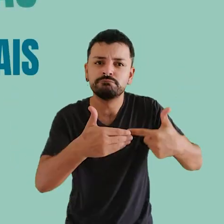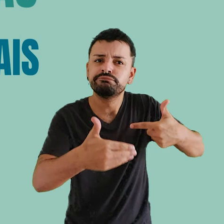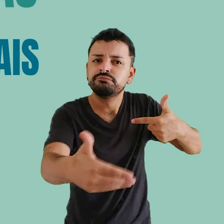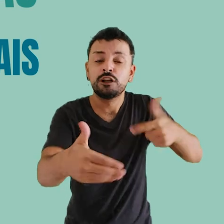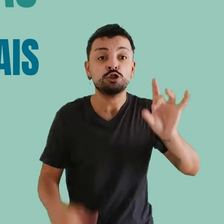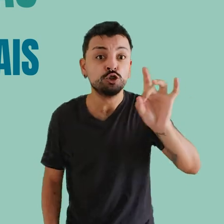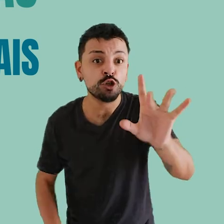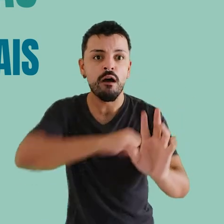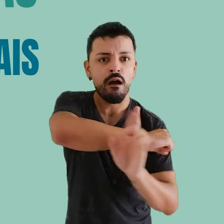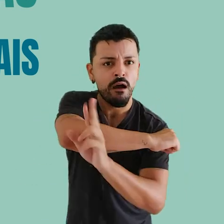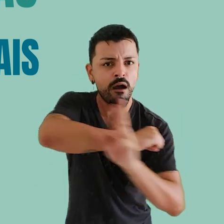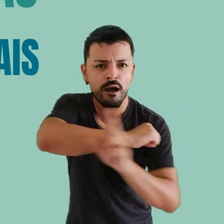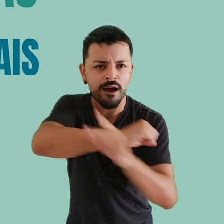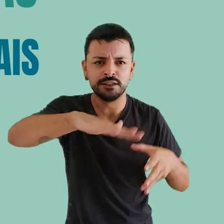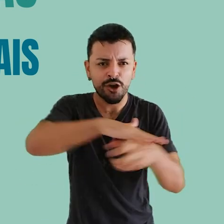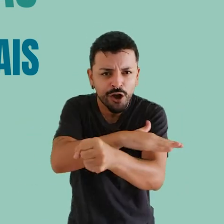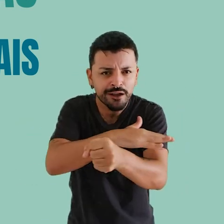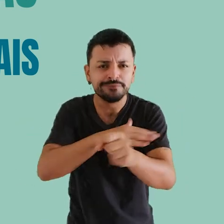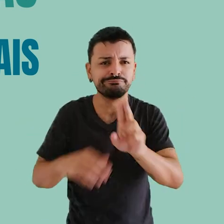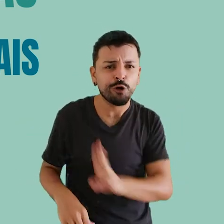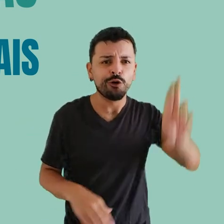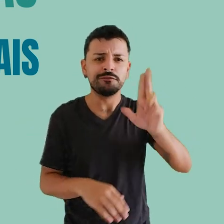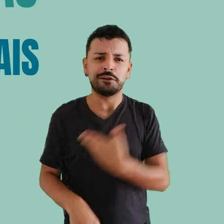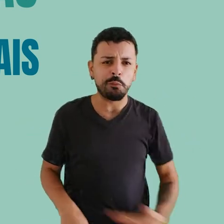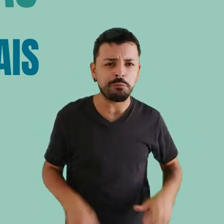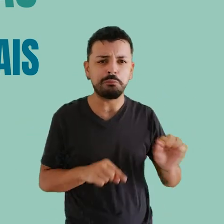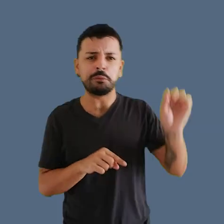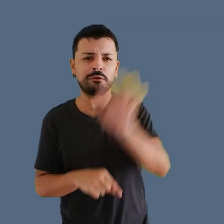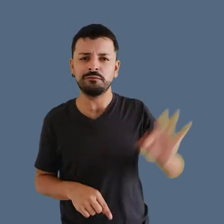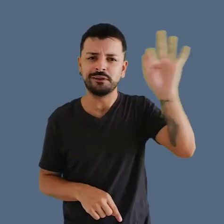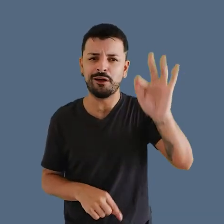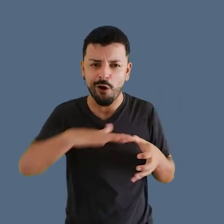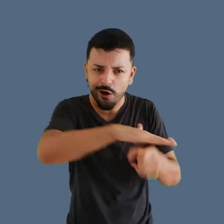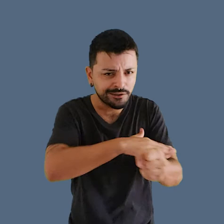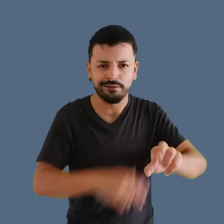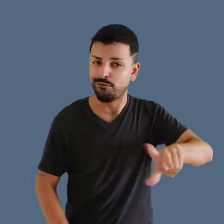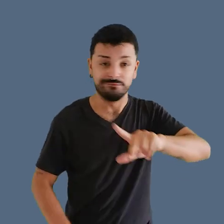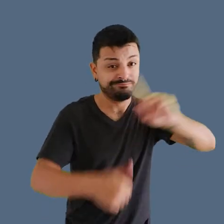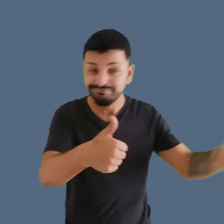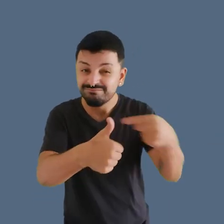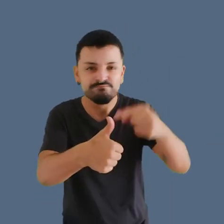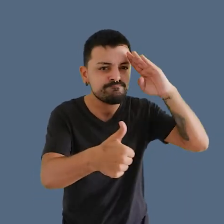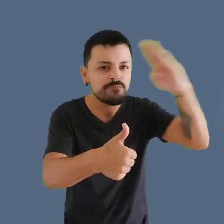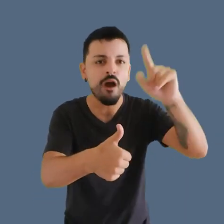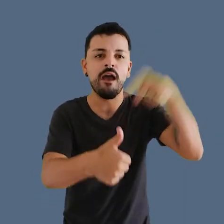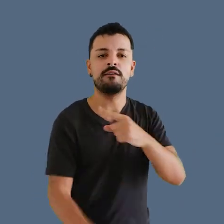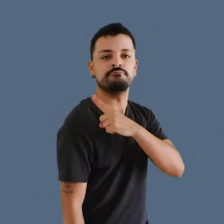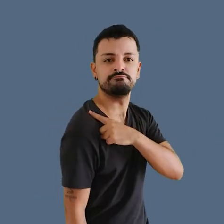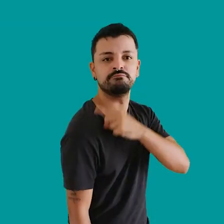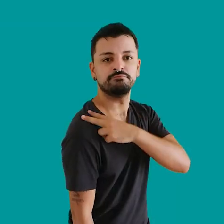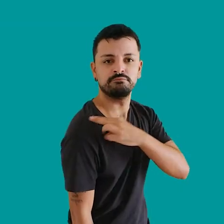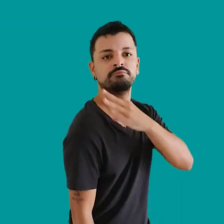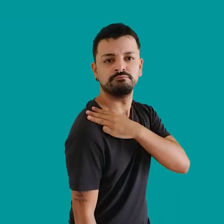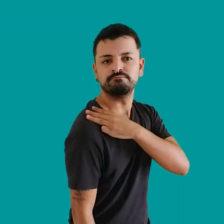cotas apenas raciais nas universidades públicas federais. Para concorrer por cotas, é preciso, em primeiro